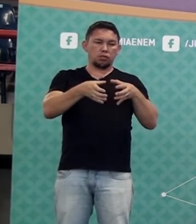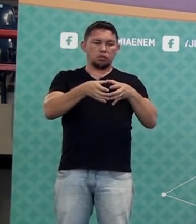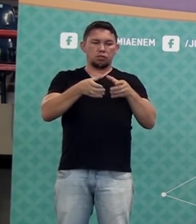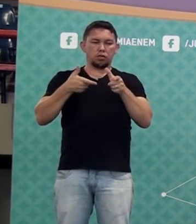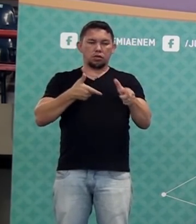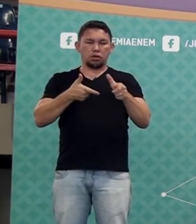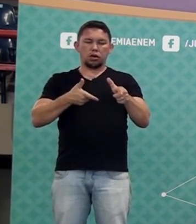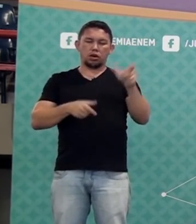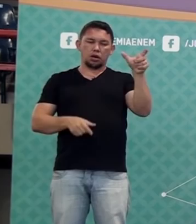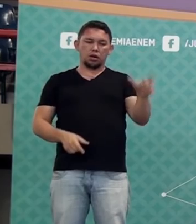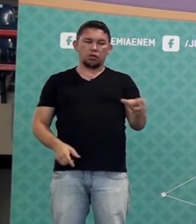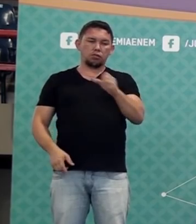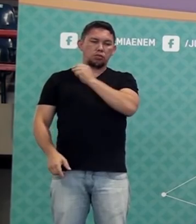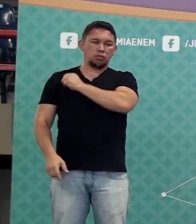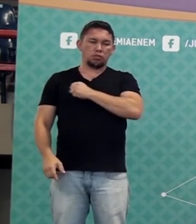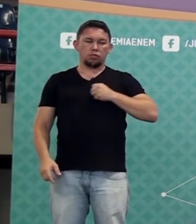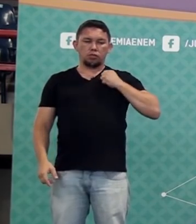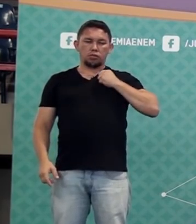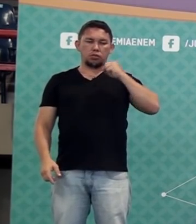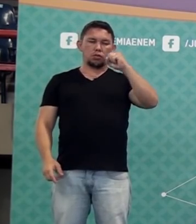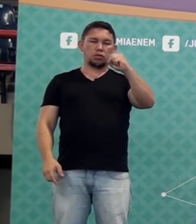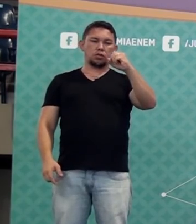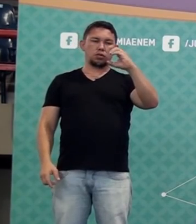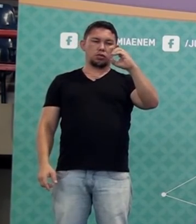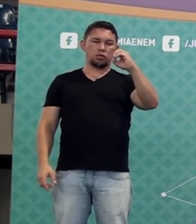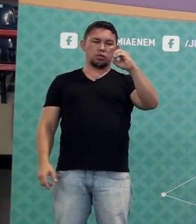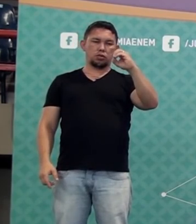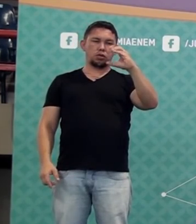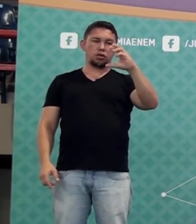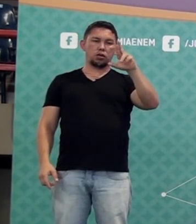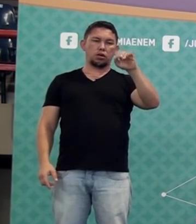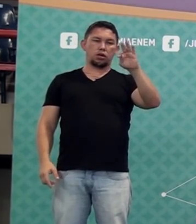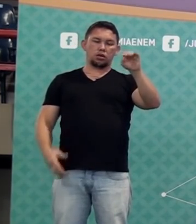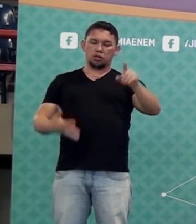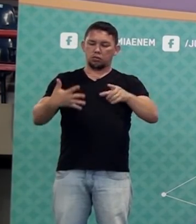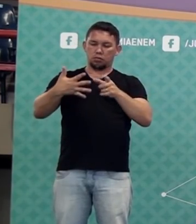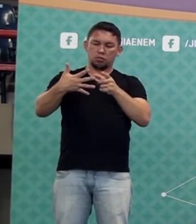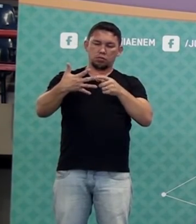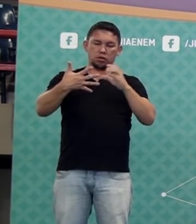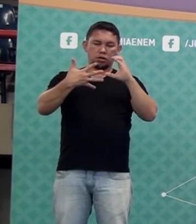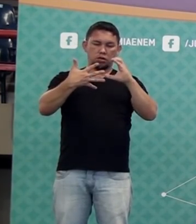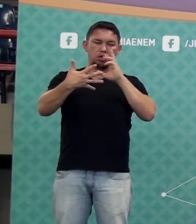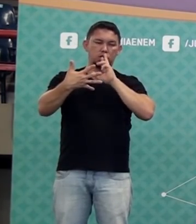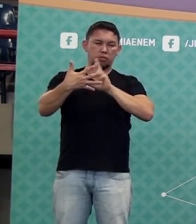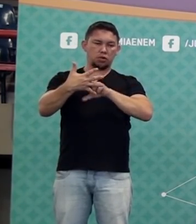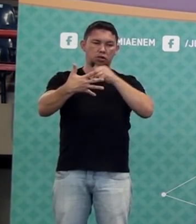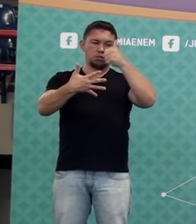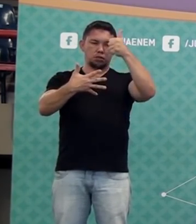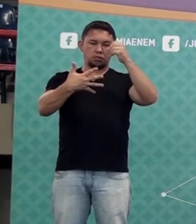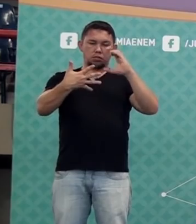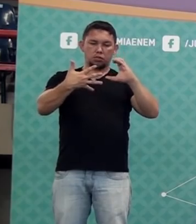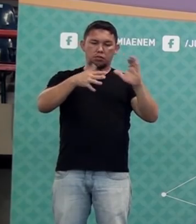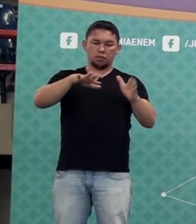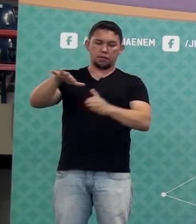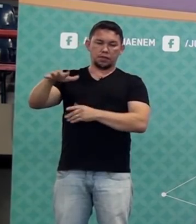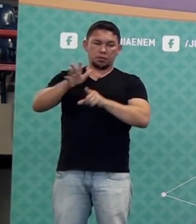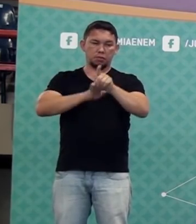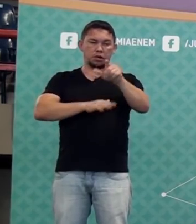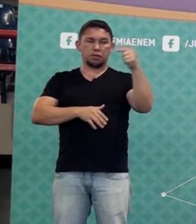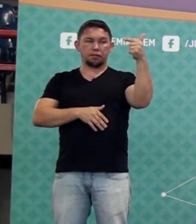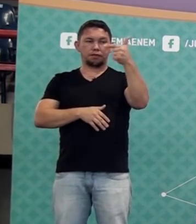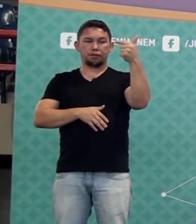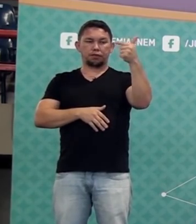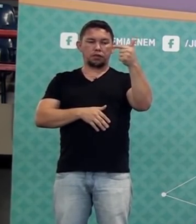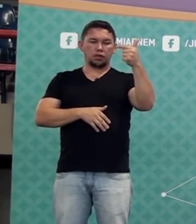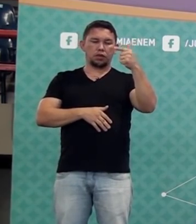atribuídos ao pensador Sócrates. Primeira questão, resposta C de casa, é isso? Perfeito. Primeira questão, C de casa. A segunda é